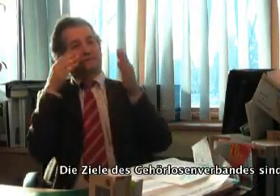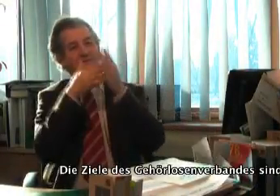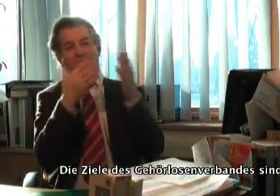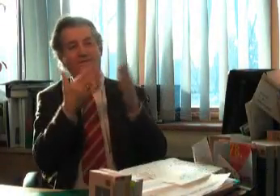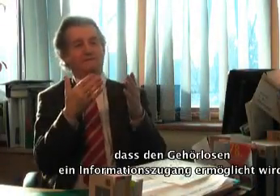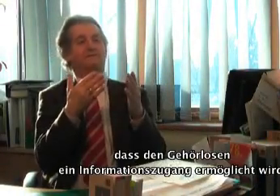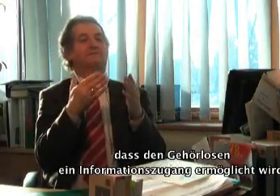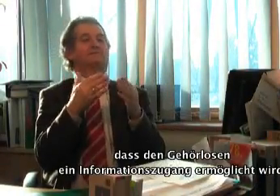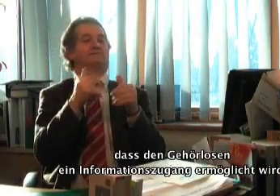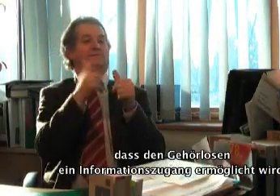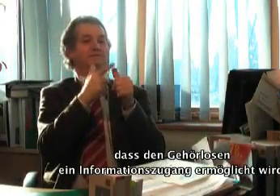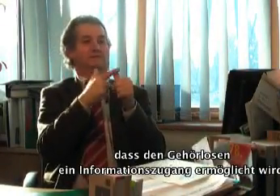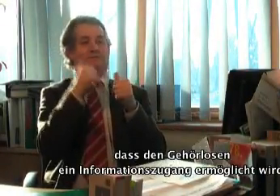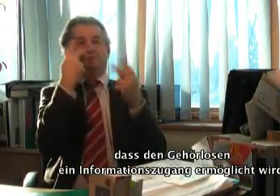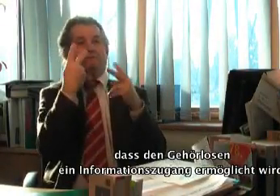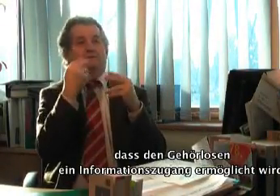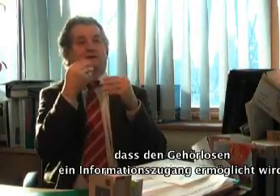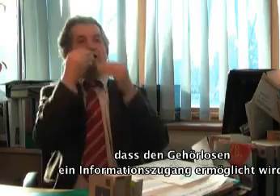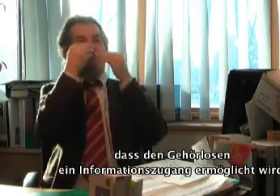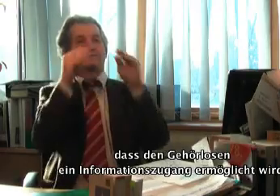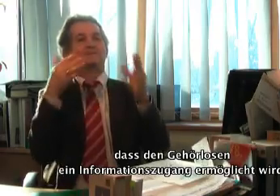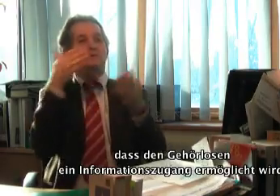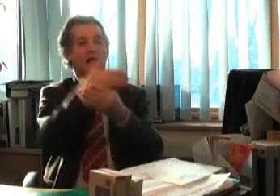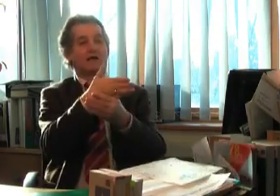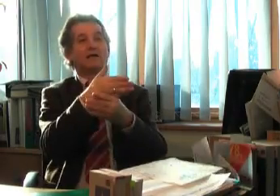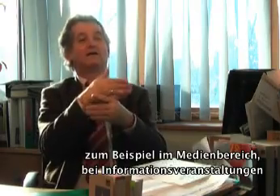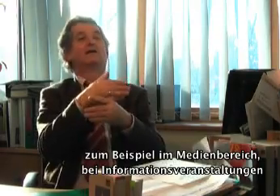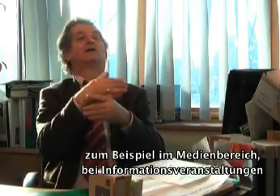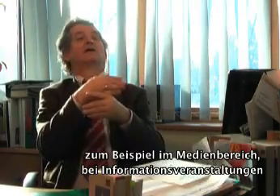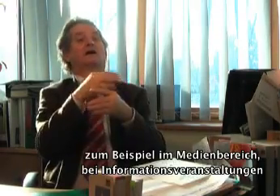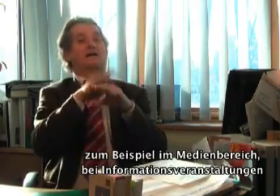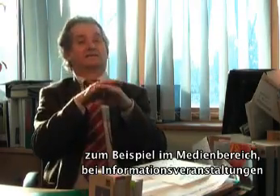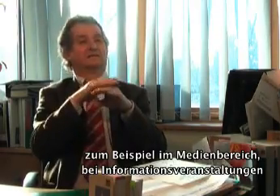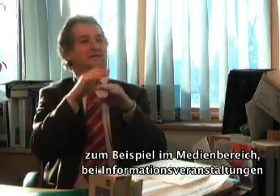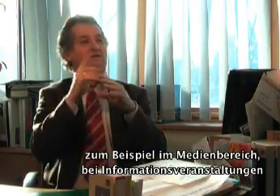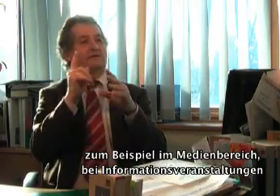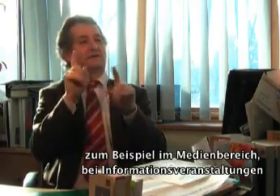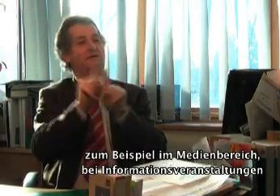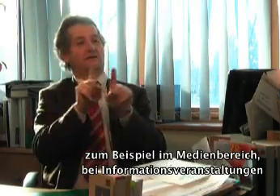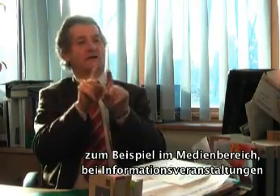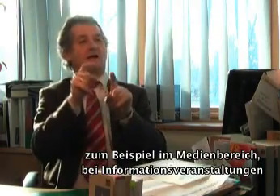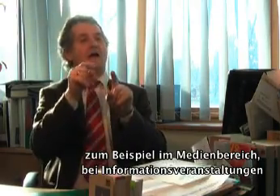Die Ziele des Gehörlosenverbandes sind, dass den Gehörlosen ein Informationszugang ermöglicht wird, zum Beispiel im Medienbereich,